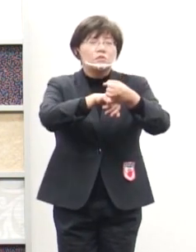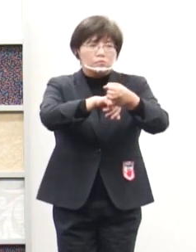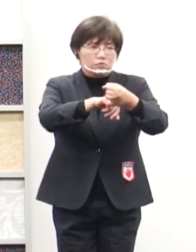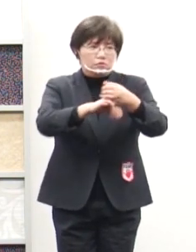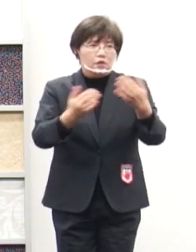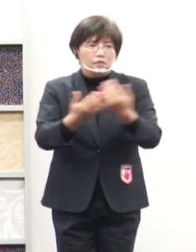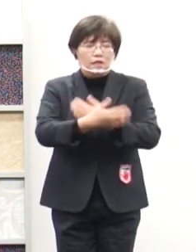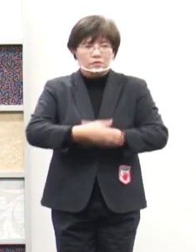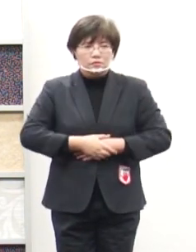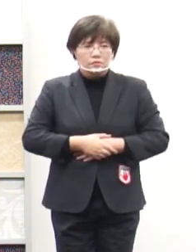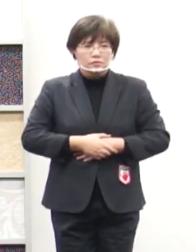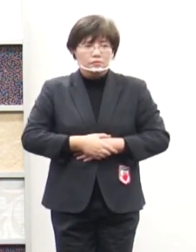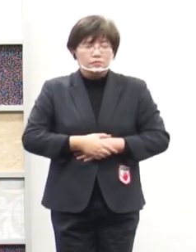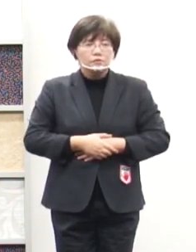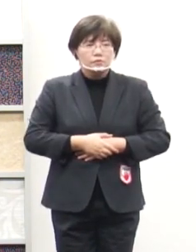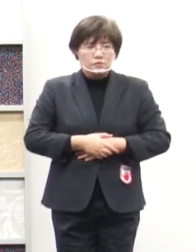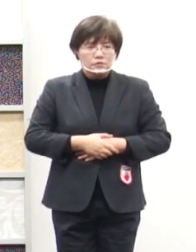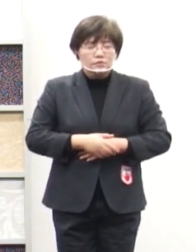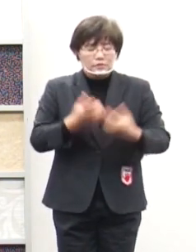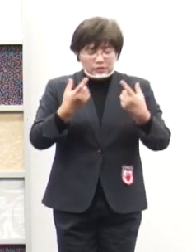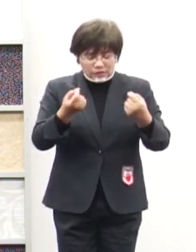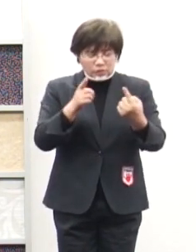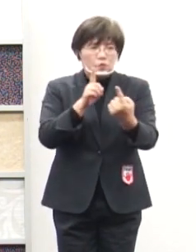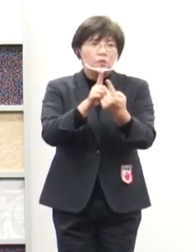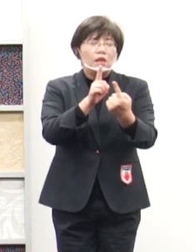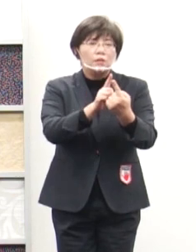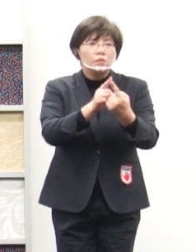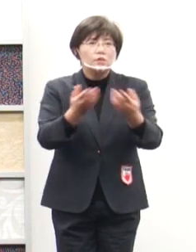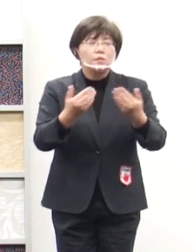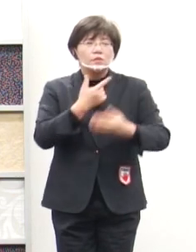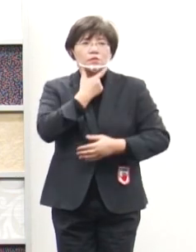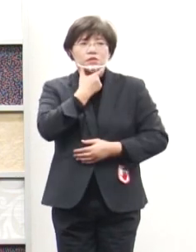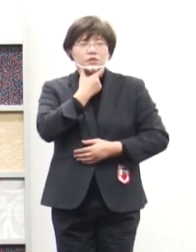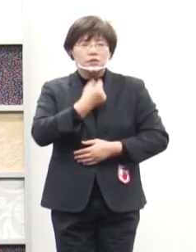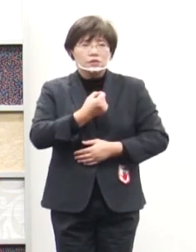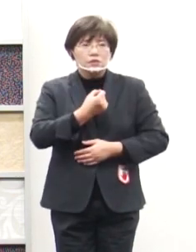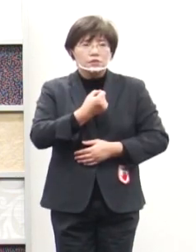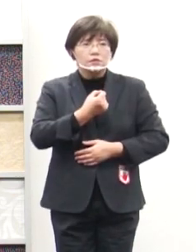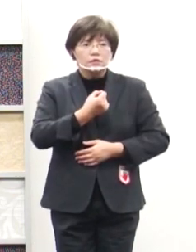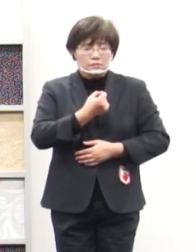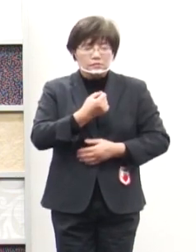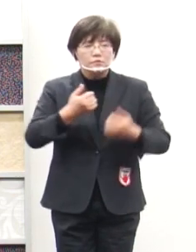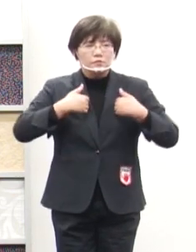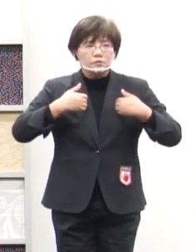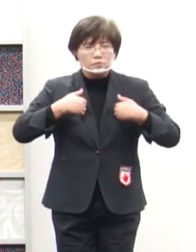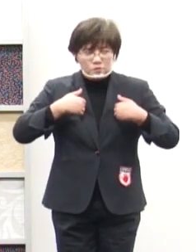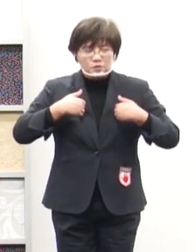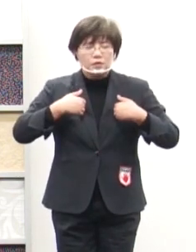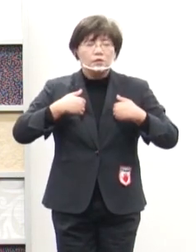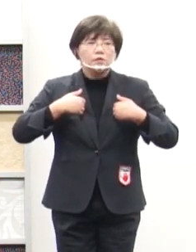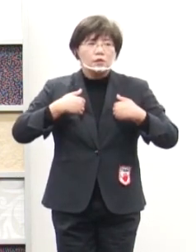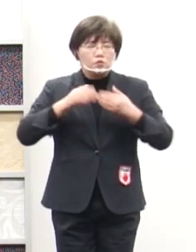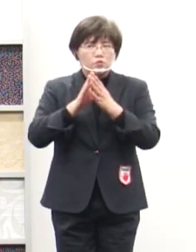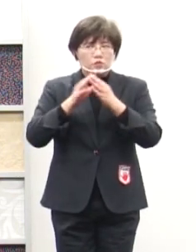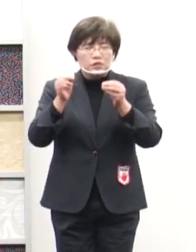まあ、ここはしっかり、対応していただけるようにですね、必要な要請を考えていきたいと思